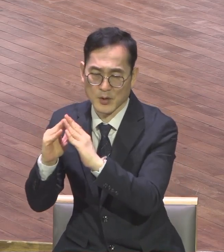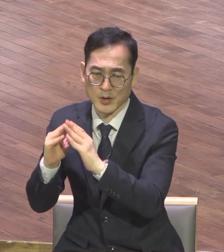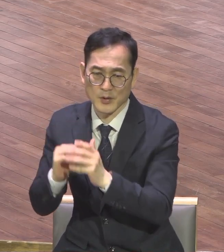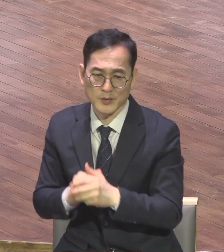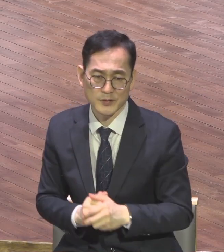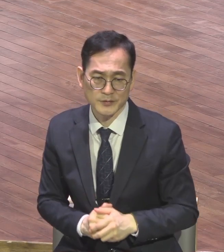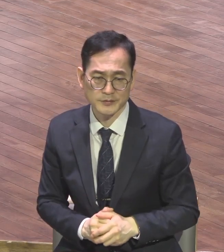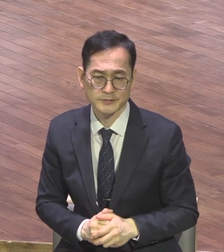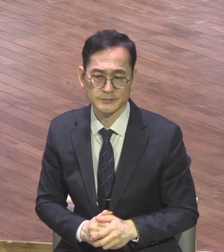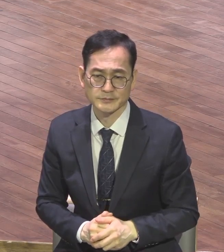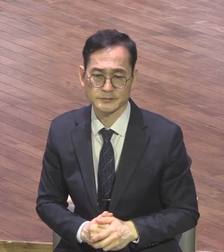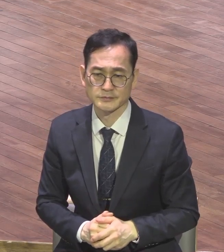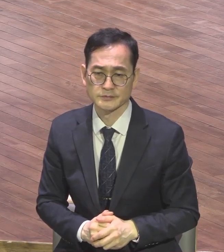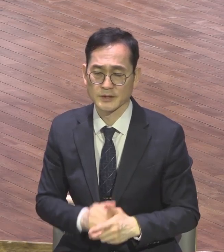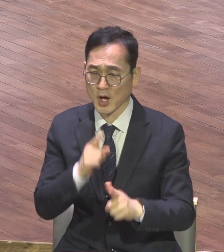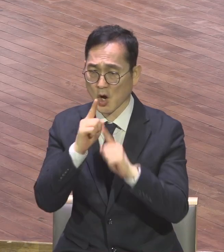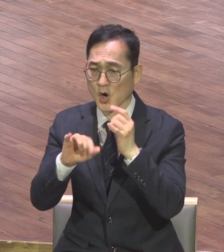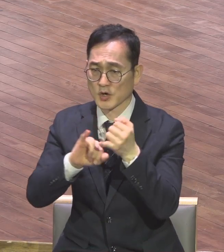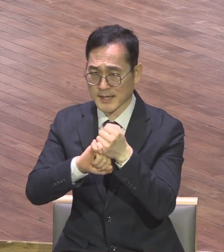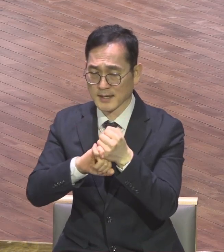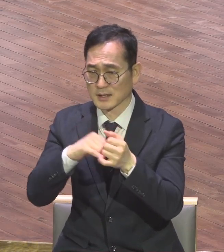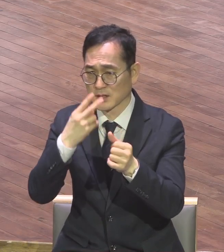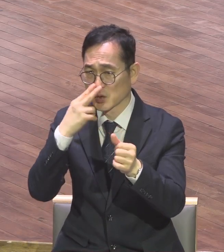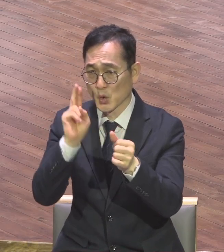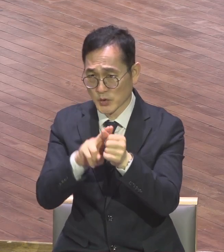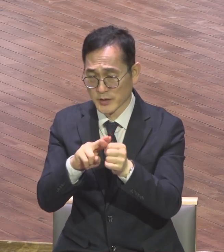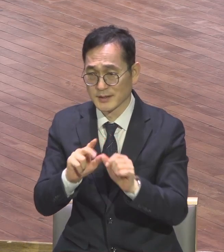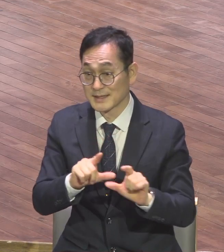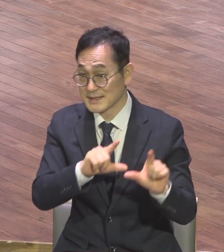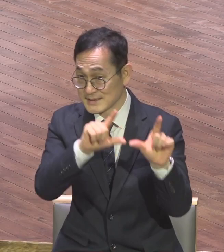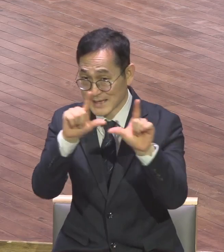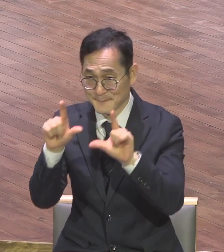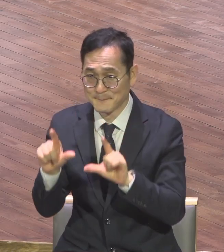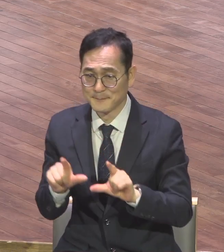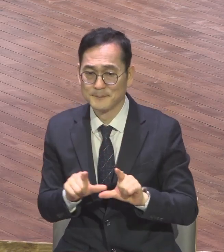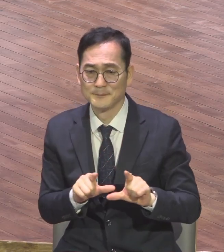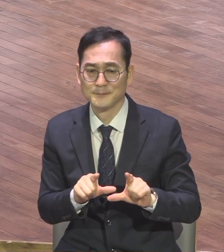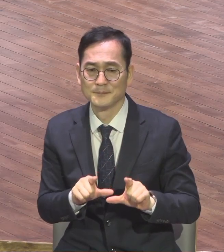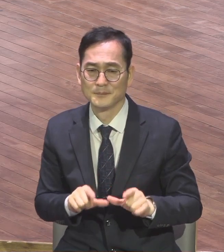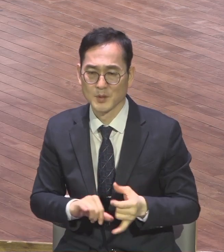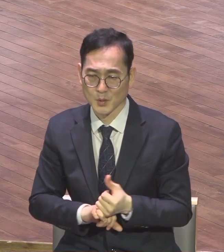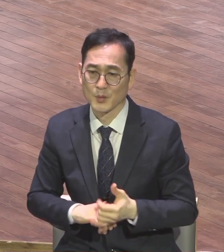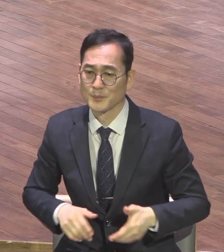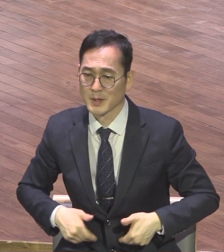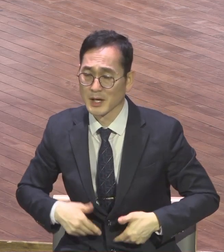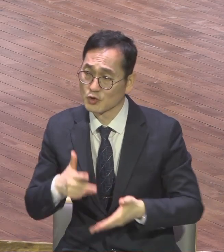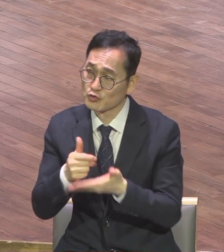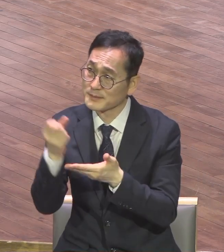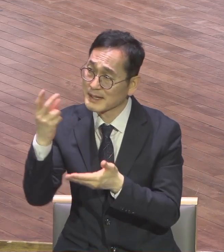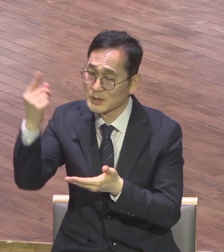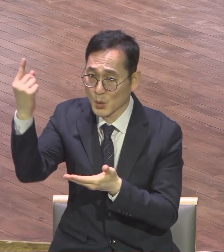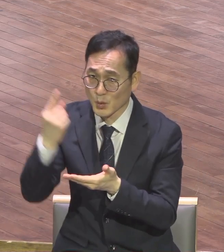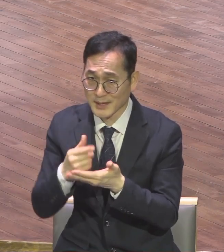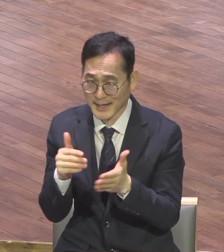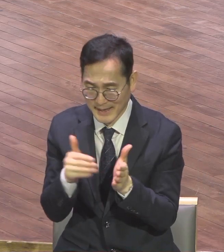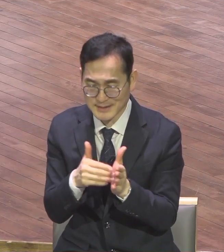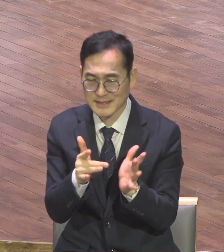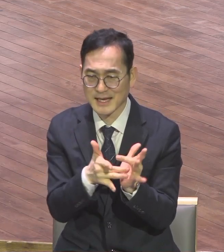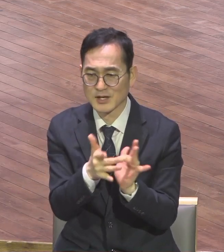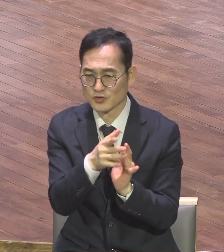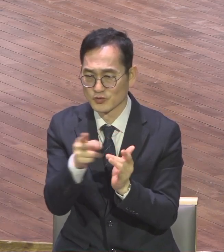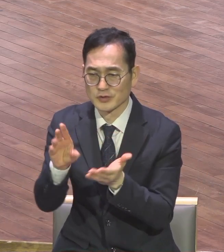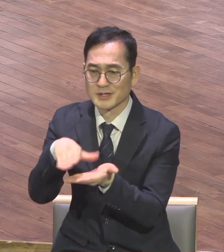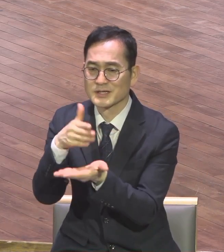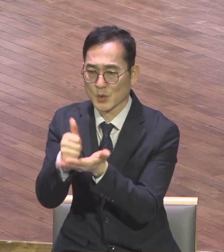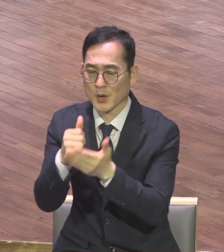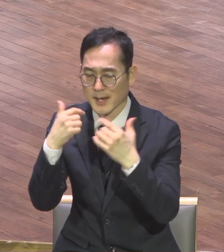가지고 언약적 도순하는 삶을 살면 우리는 되는 것입니다. 주님 오시는 그날까지 예수는 그리스도와 떠들면 되는